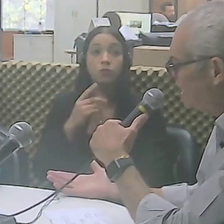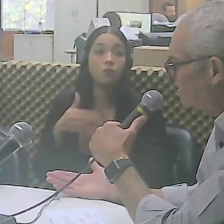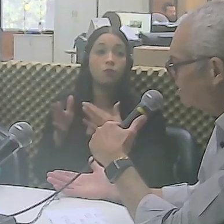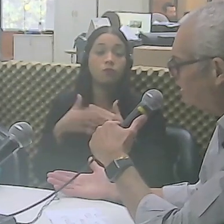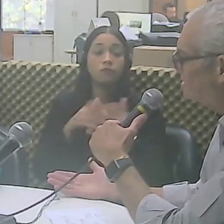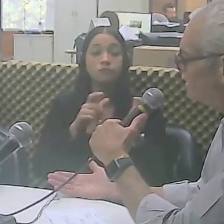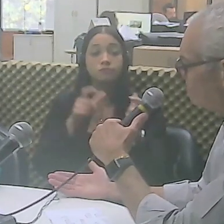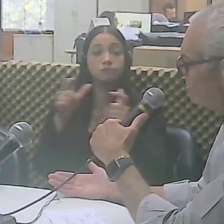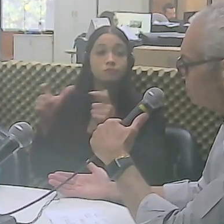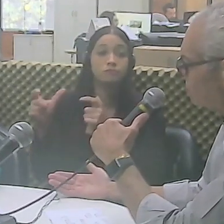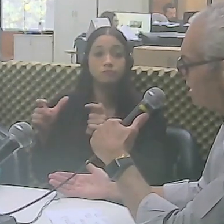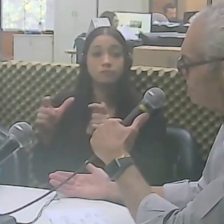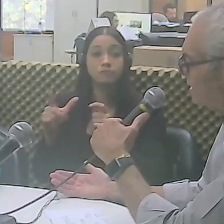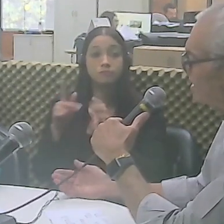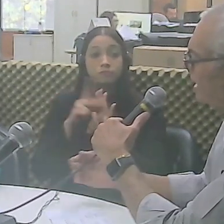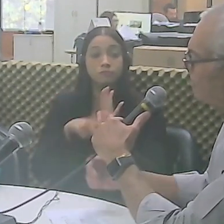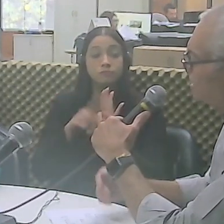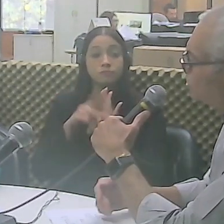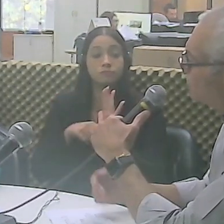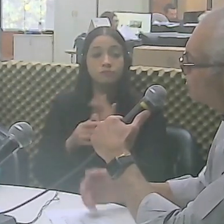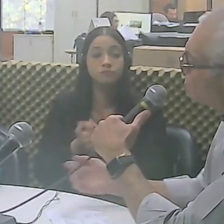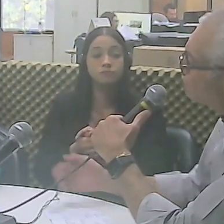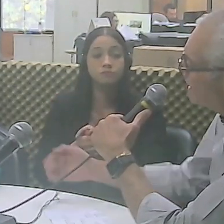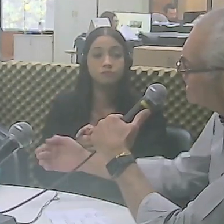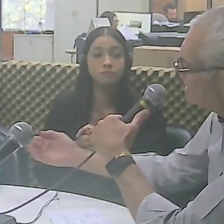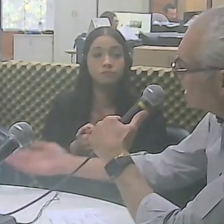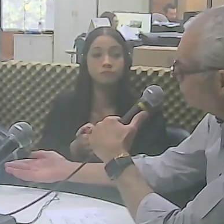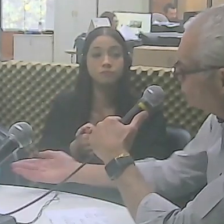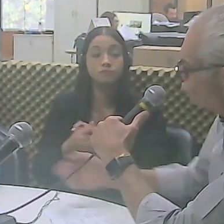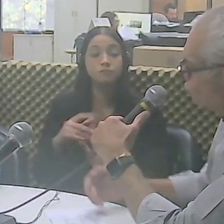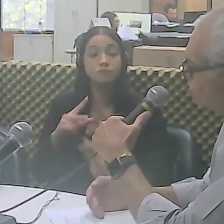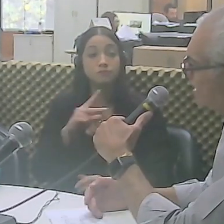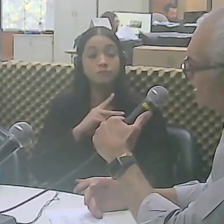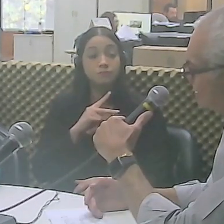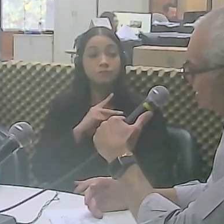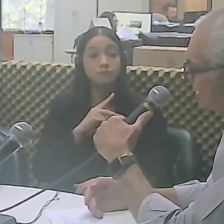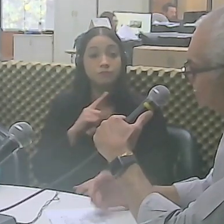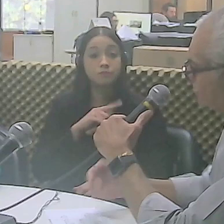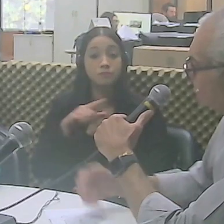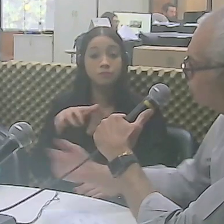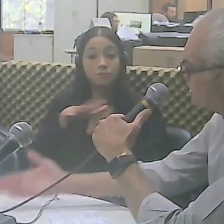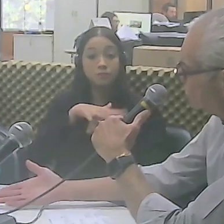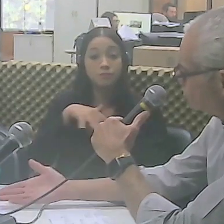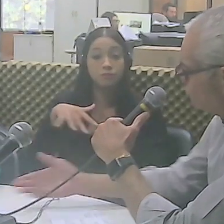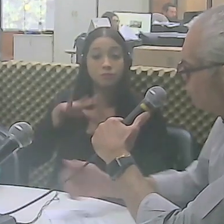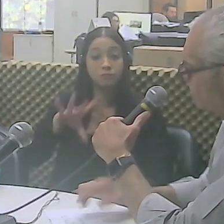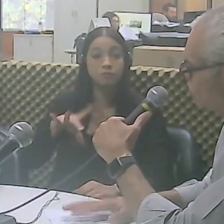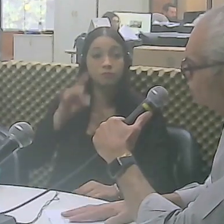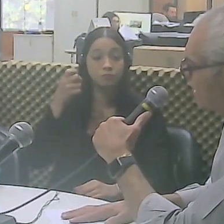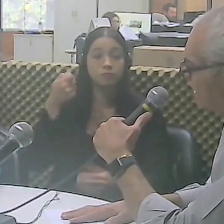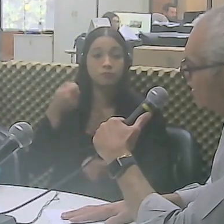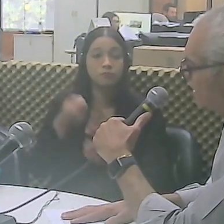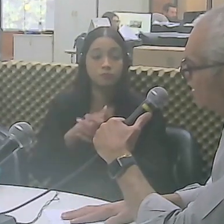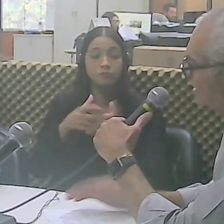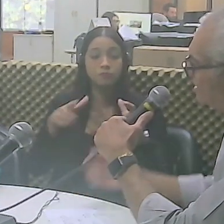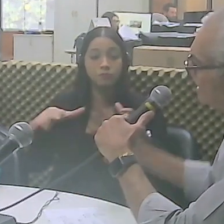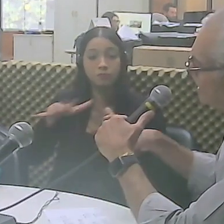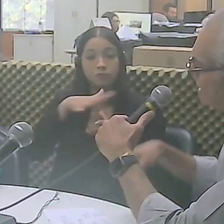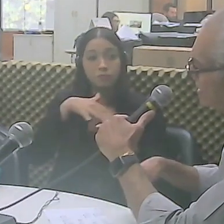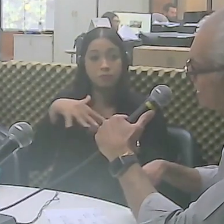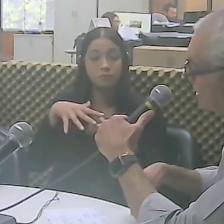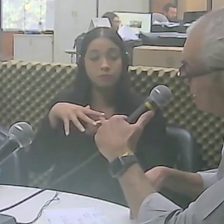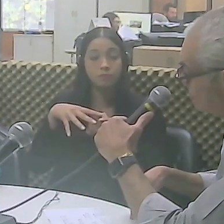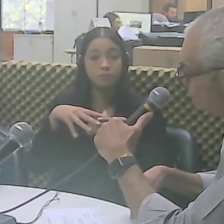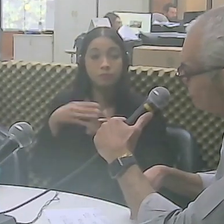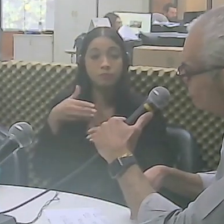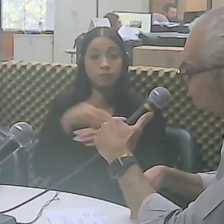qualquer área que serve ao programa. A partir do momento que o empresário possui uma área dessa, ou tem a opção de compra de uma área dessa, ele dá